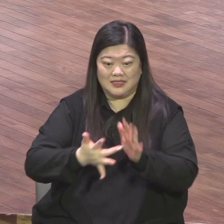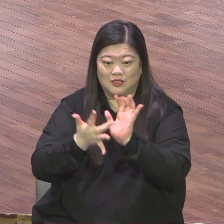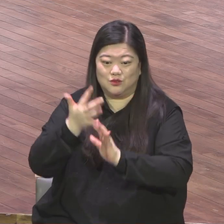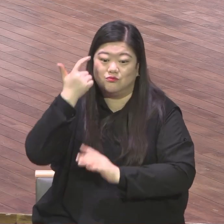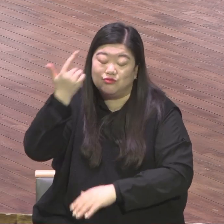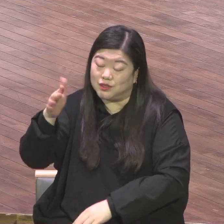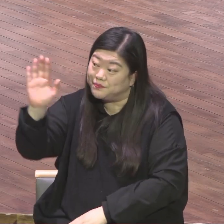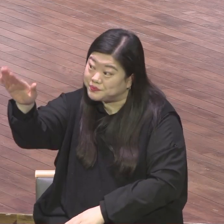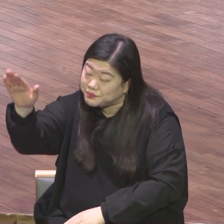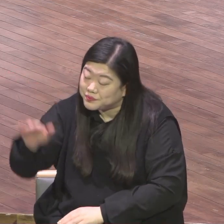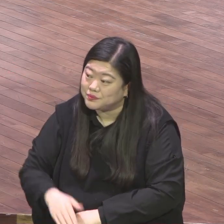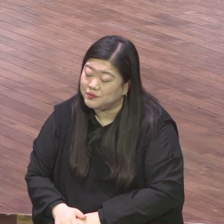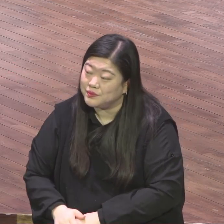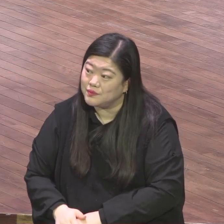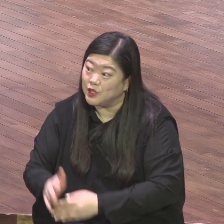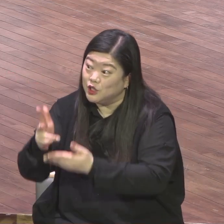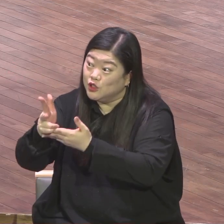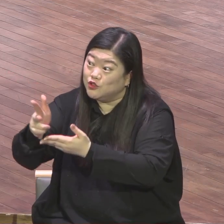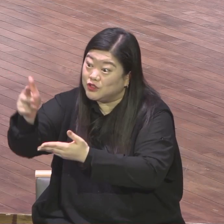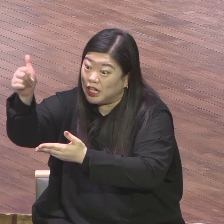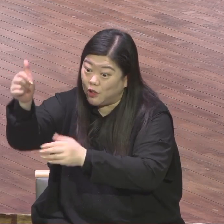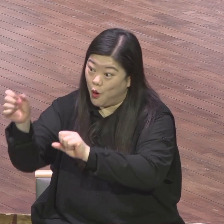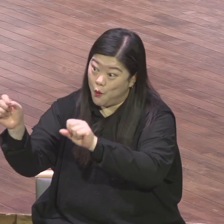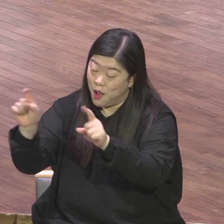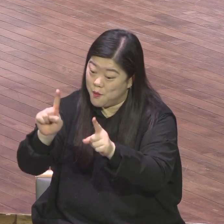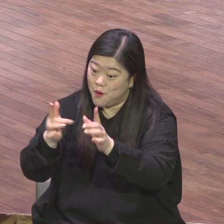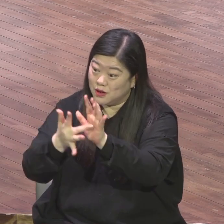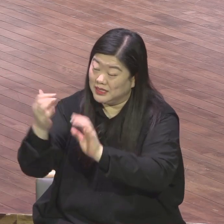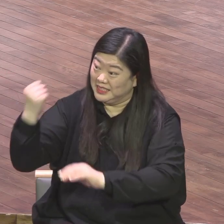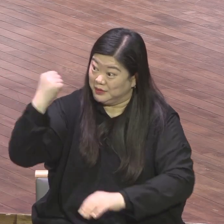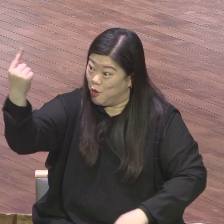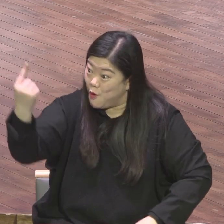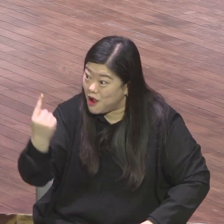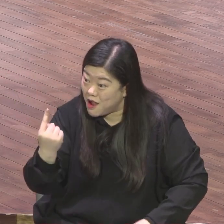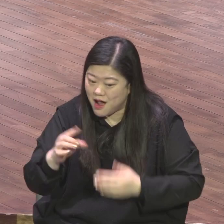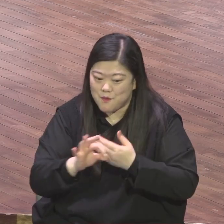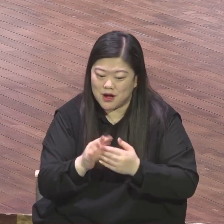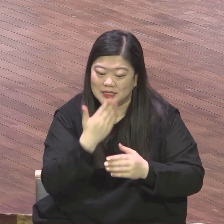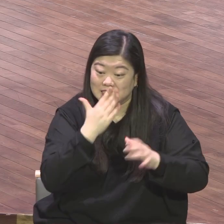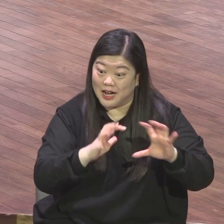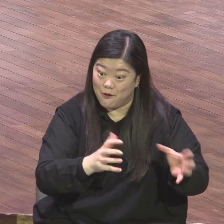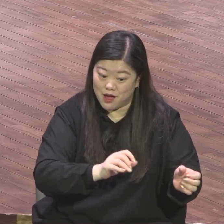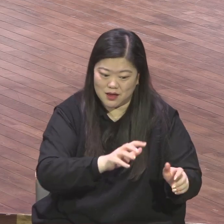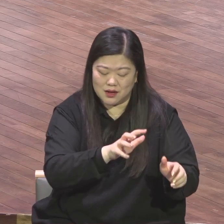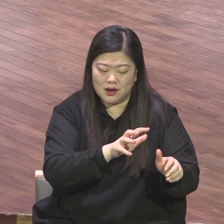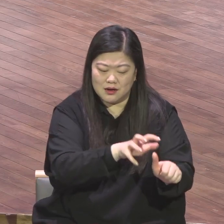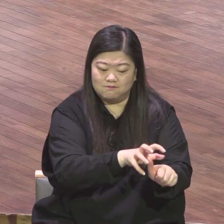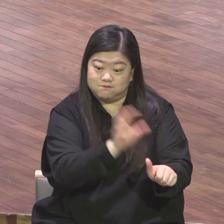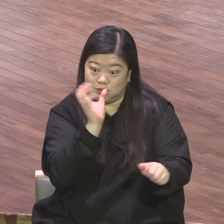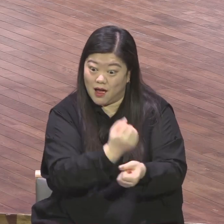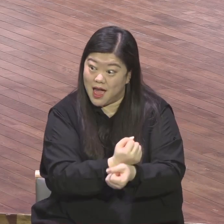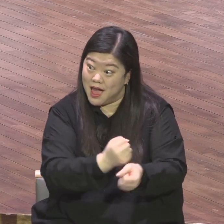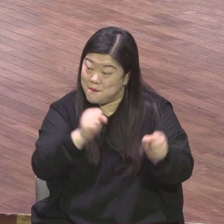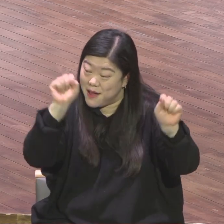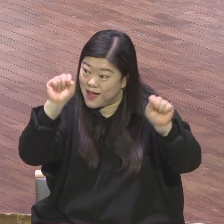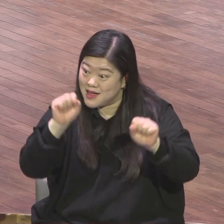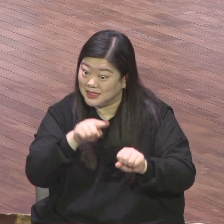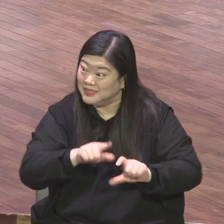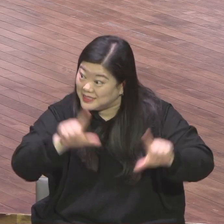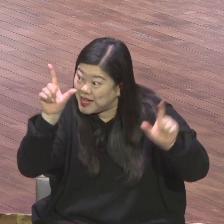주께서 이스라엘 나라를 회복하심이 이때니까 주께서 이스라엘 나라를 회복하심이 이때니까 자